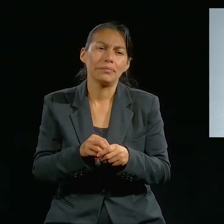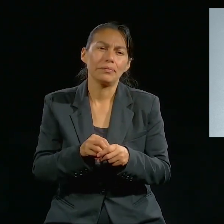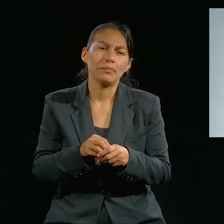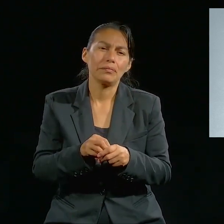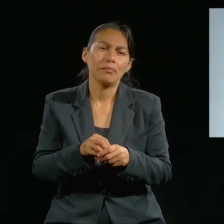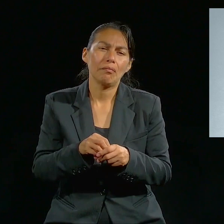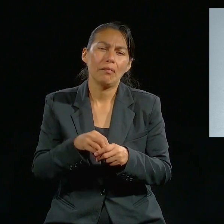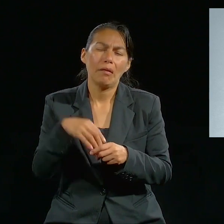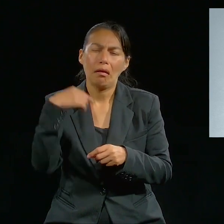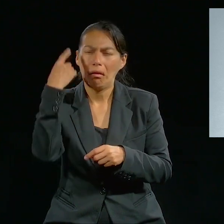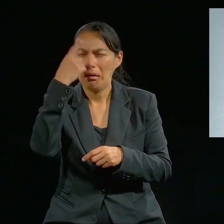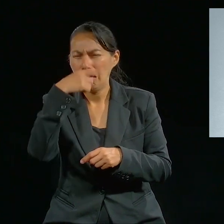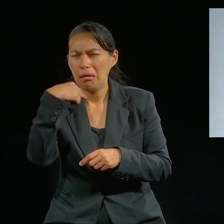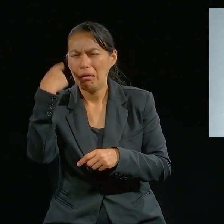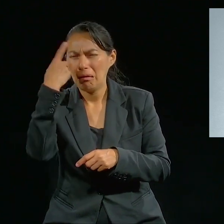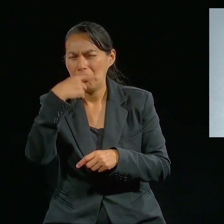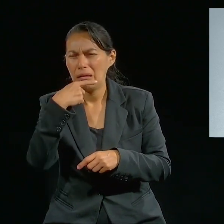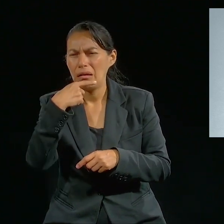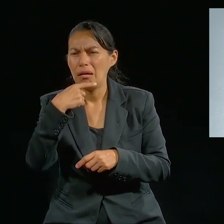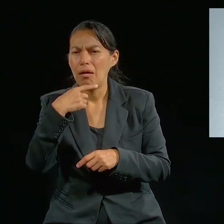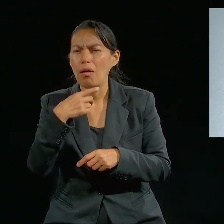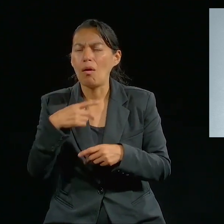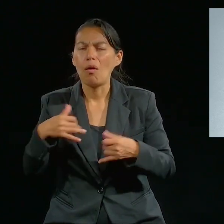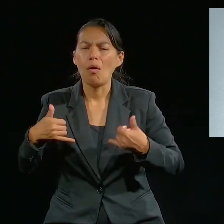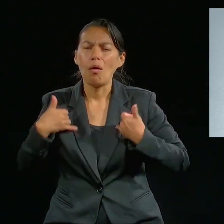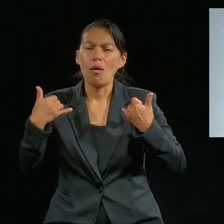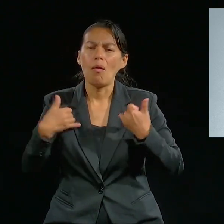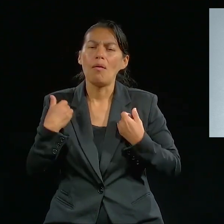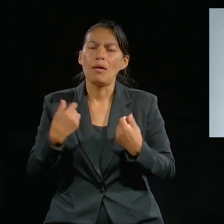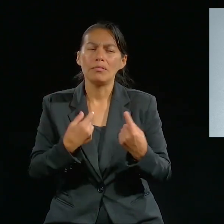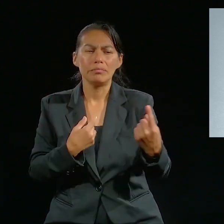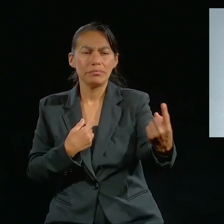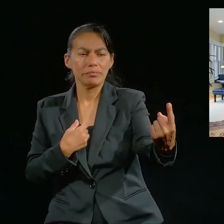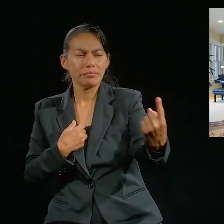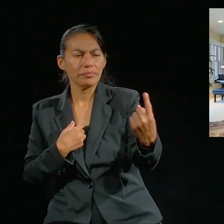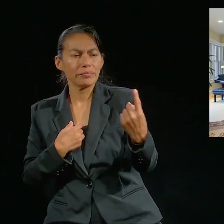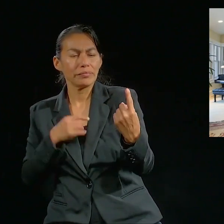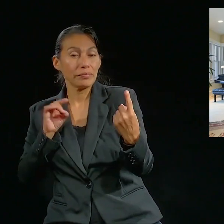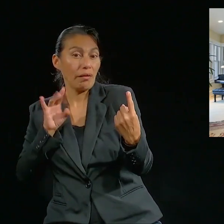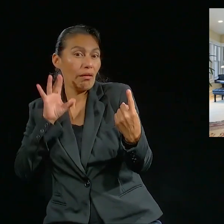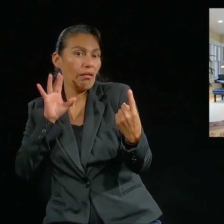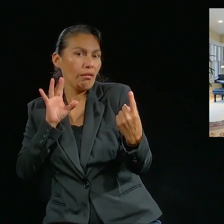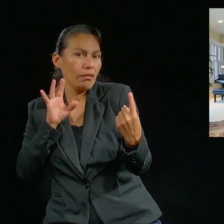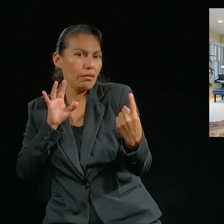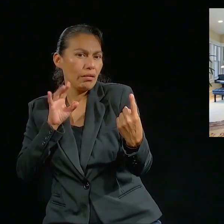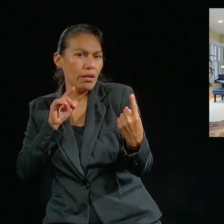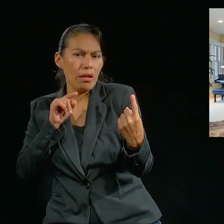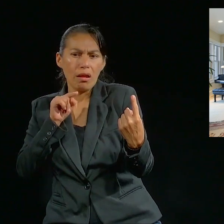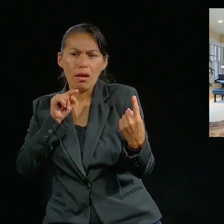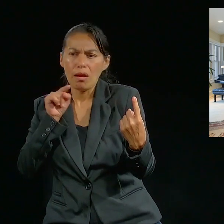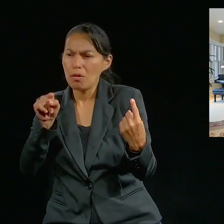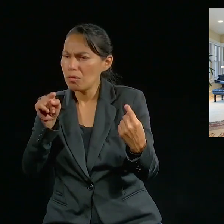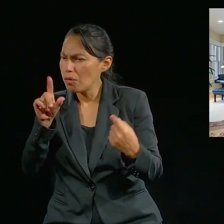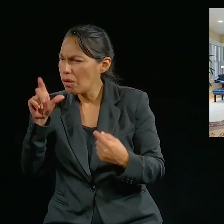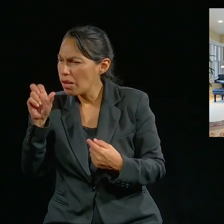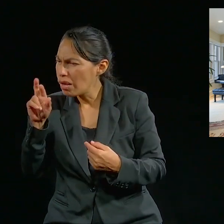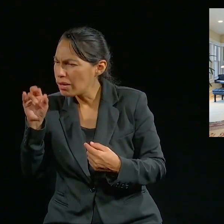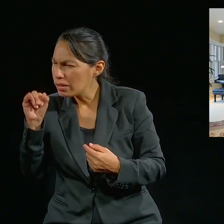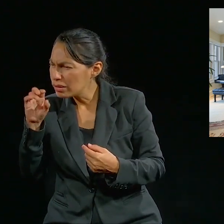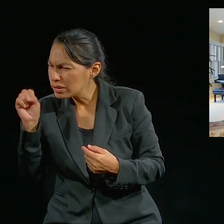pasó pasaron unas horas y de repente un joven se acerca a mí y me dice tú eres Larisa